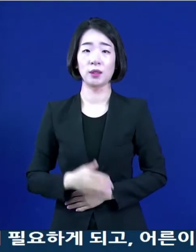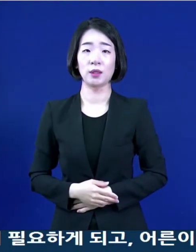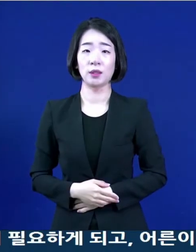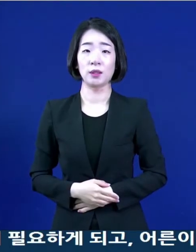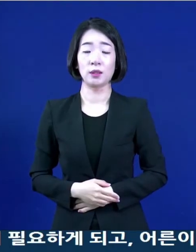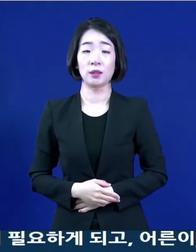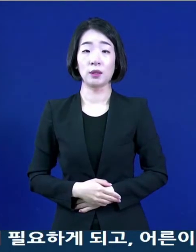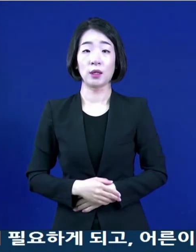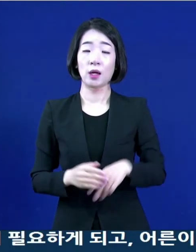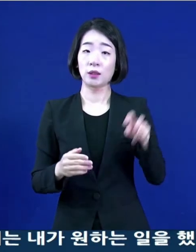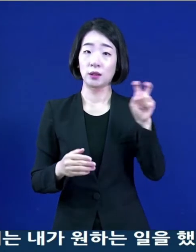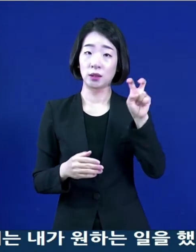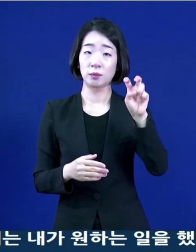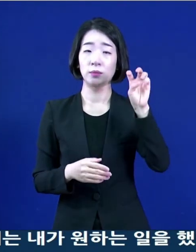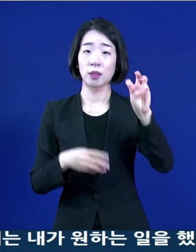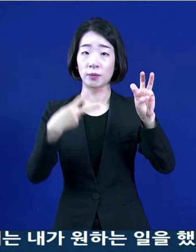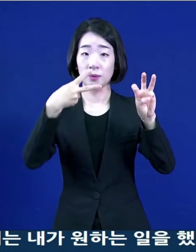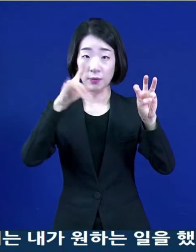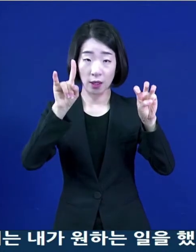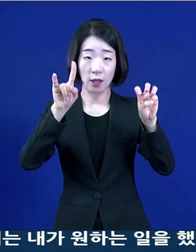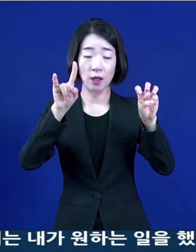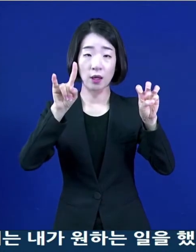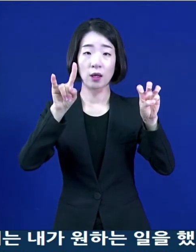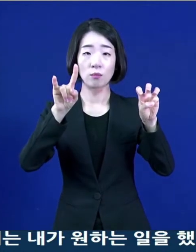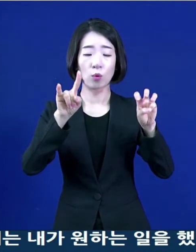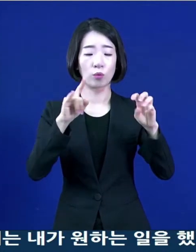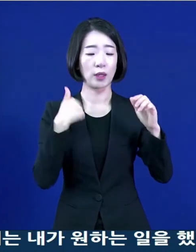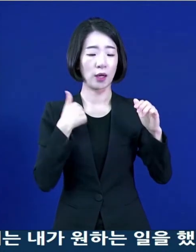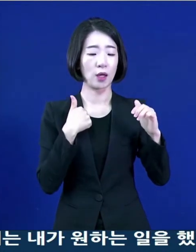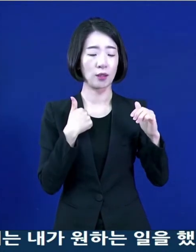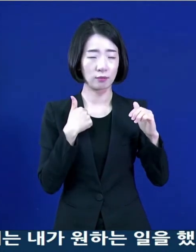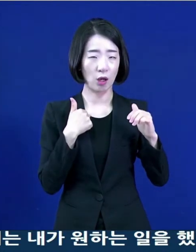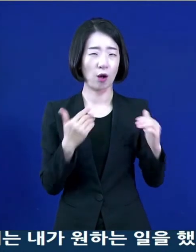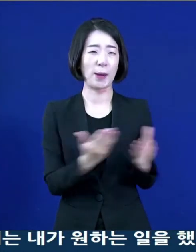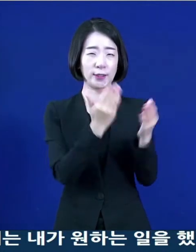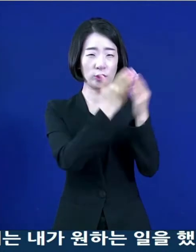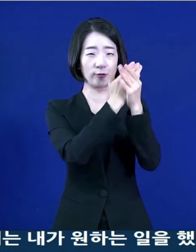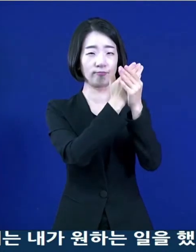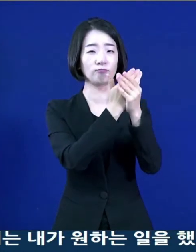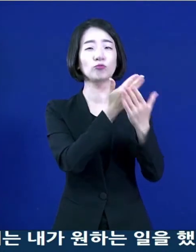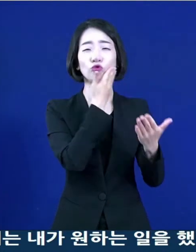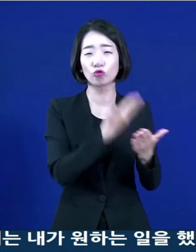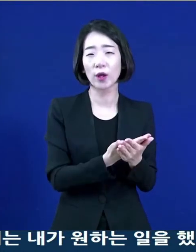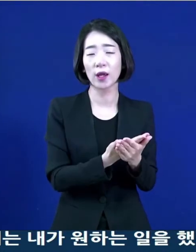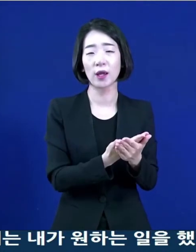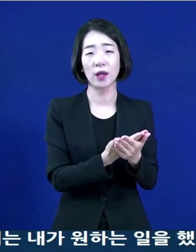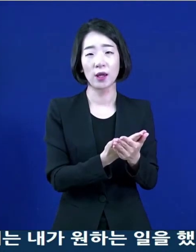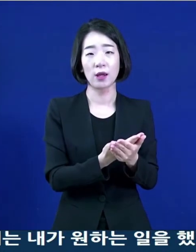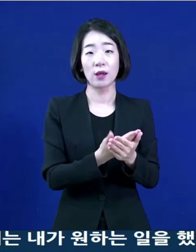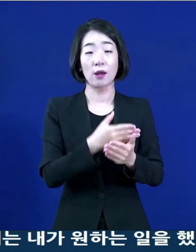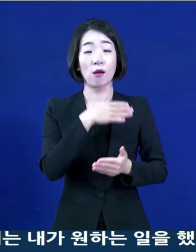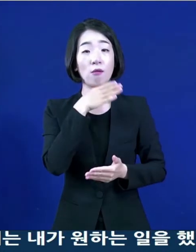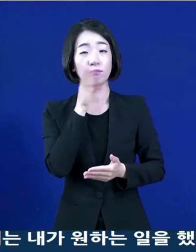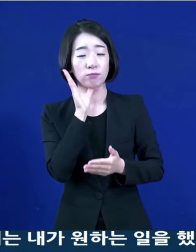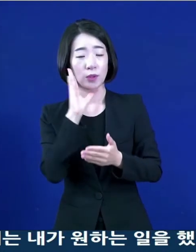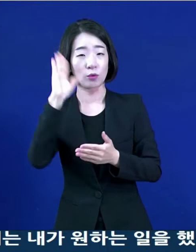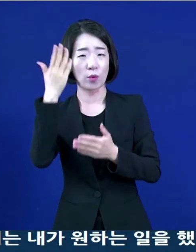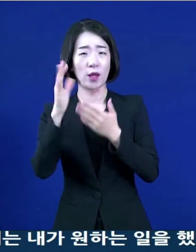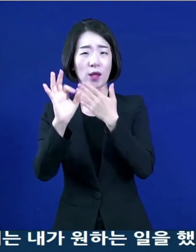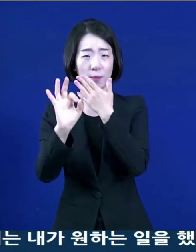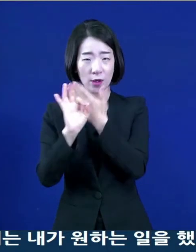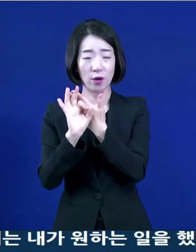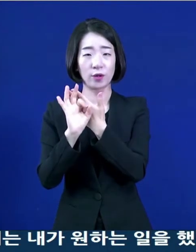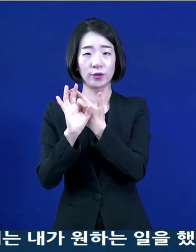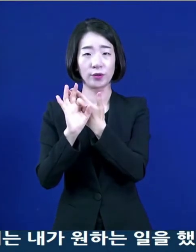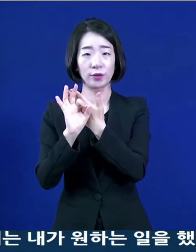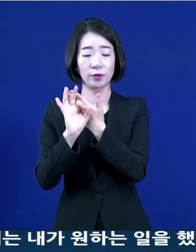20, 30대에는 성장이 중요했습니다. 장년이 됐을 때에는 확장이 중요했습니다. 그런데 어른이 되고 나면